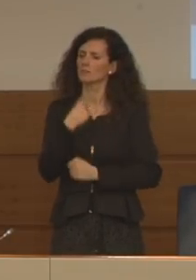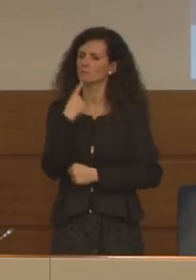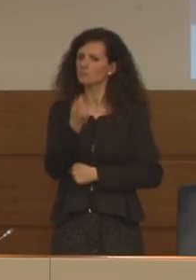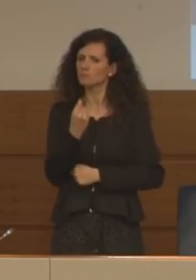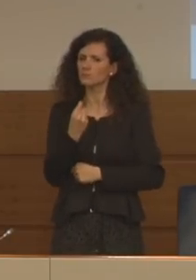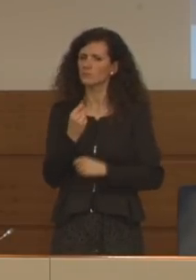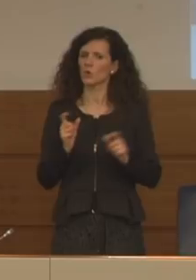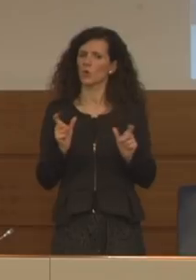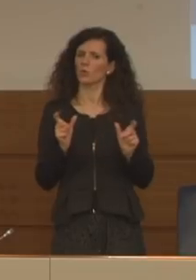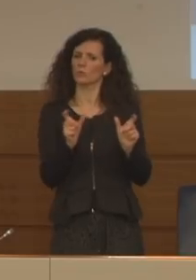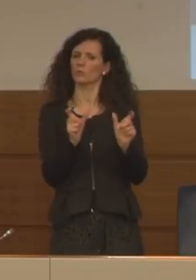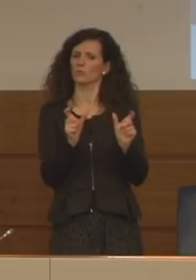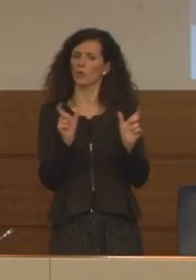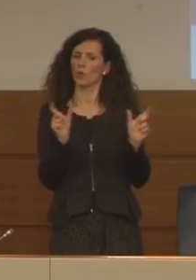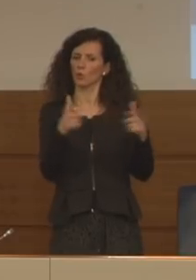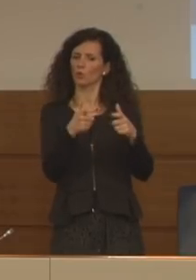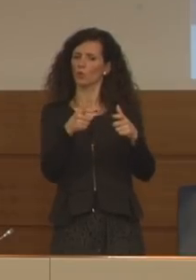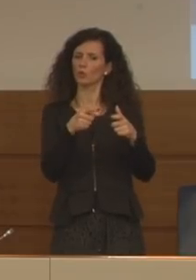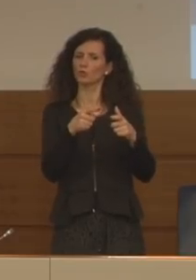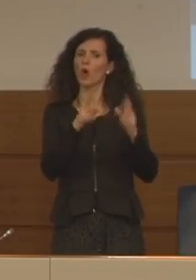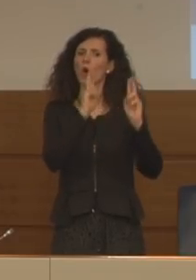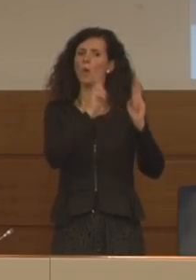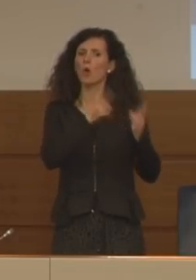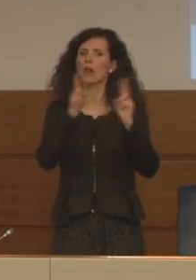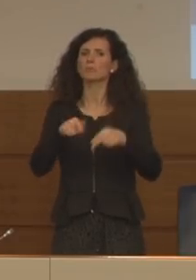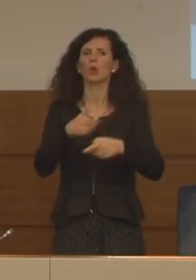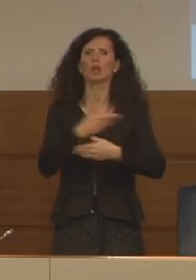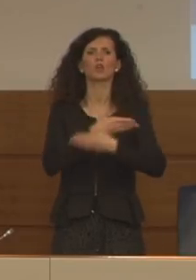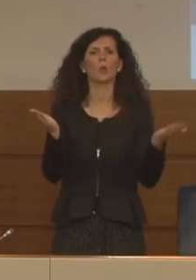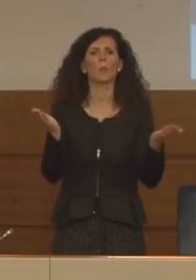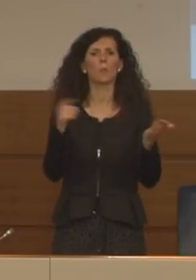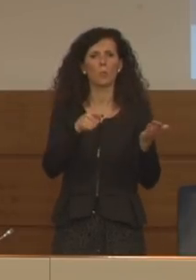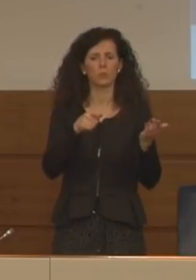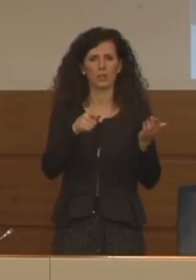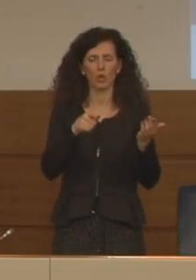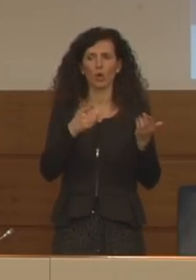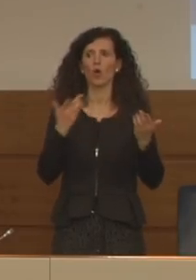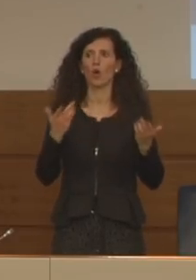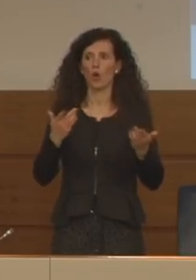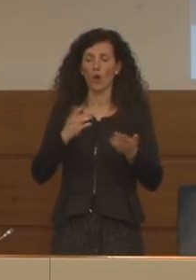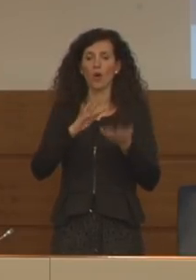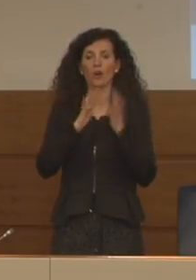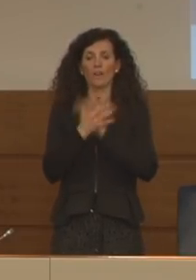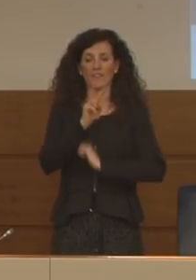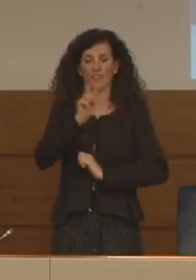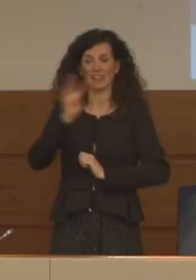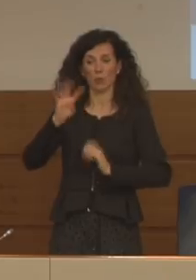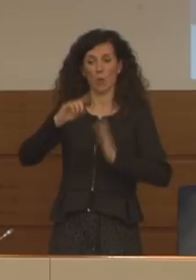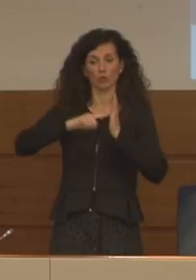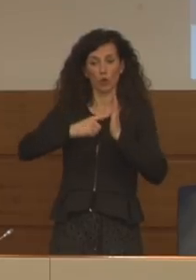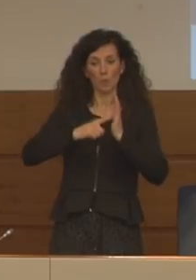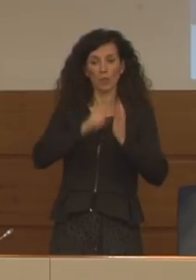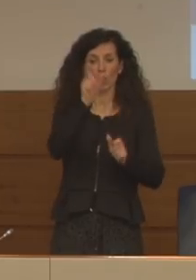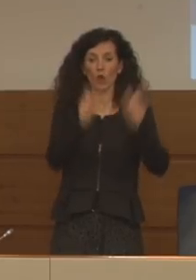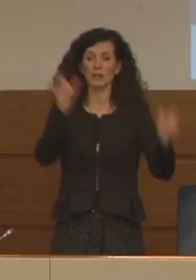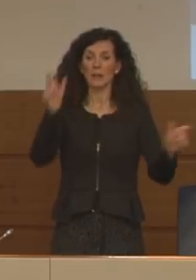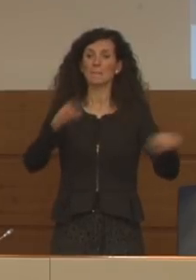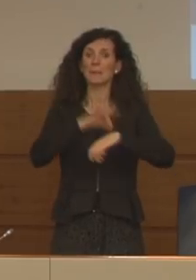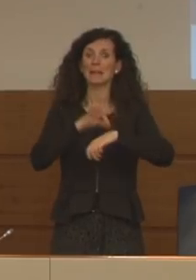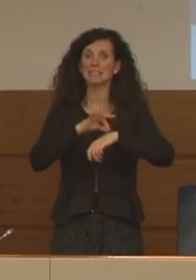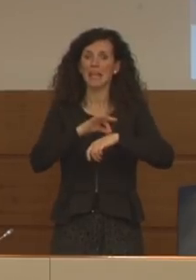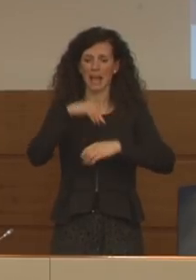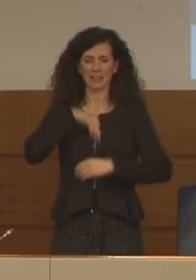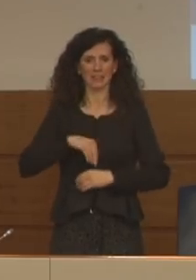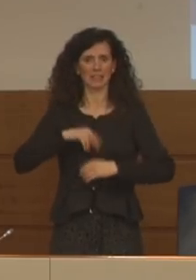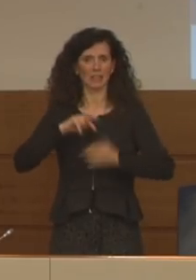forte limitazione all'accesso ai poliambulatori pubblici questo incide su 24 milioni di pazienti cronici che ci sono in italia la